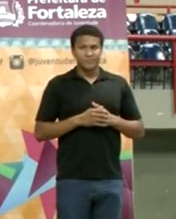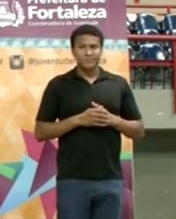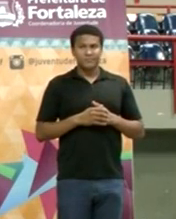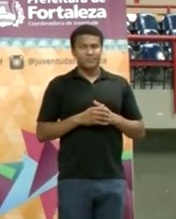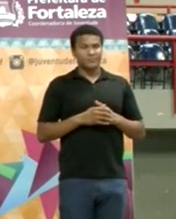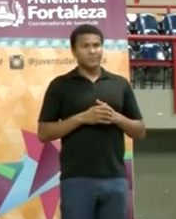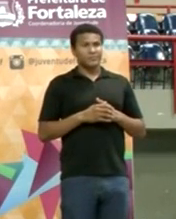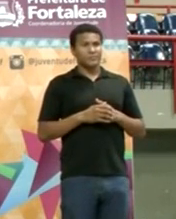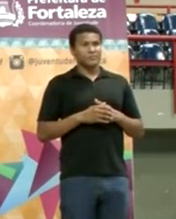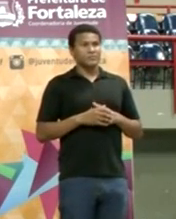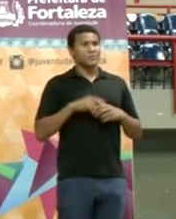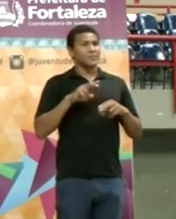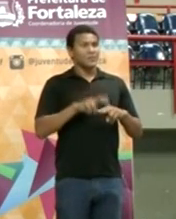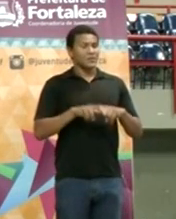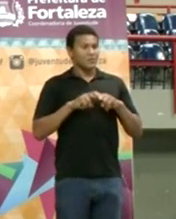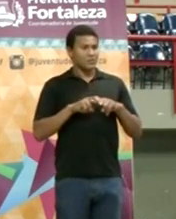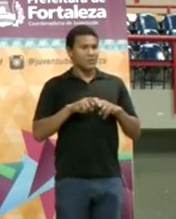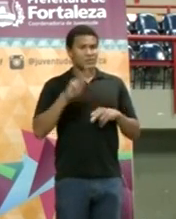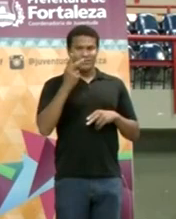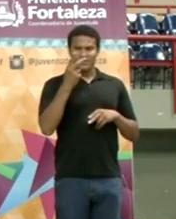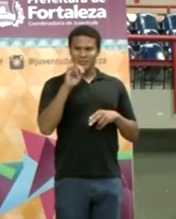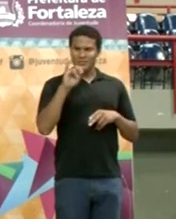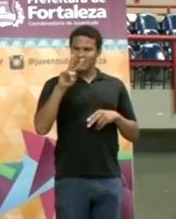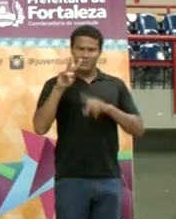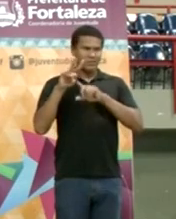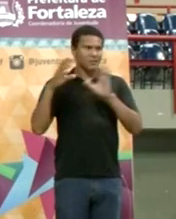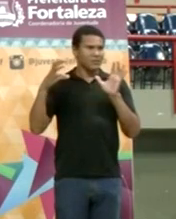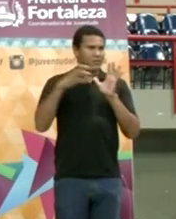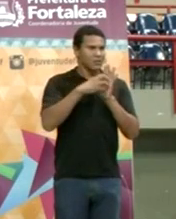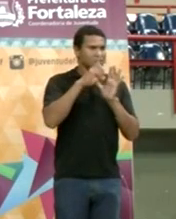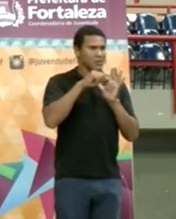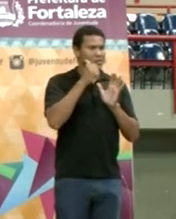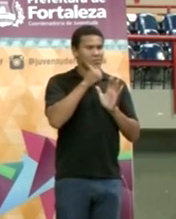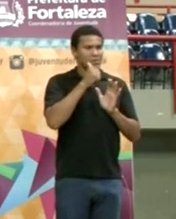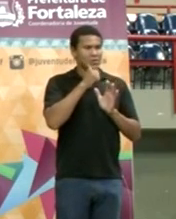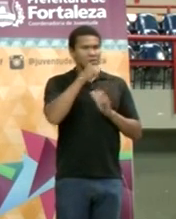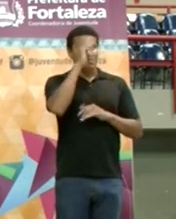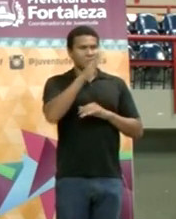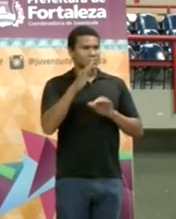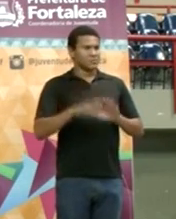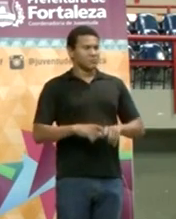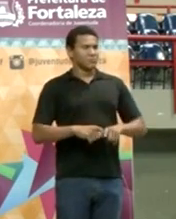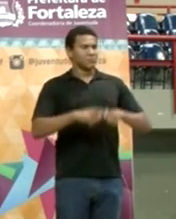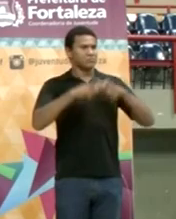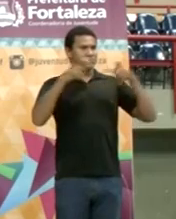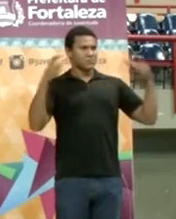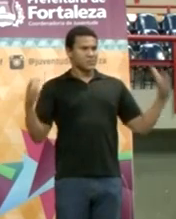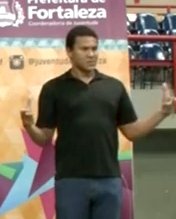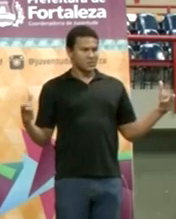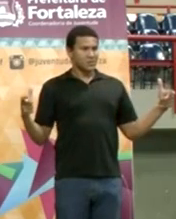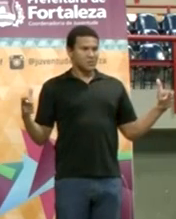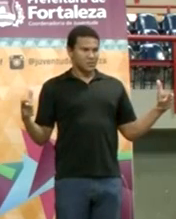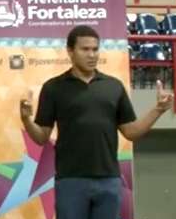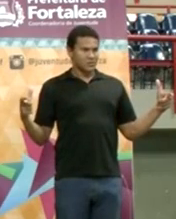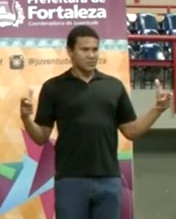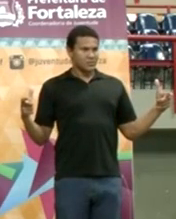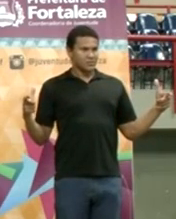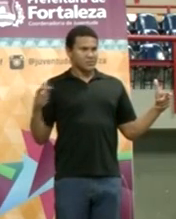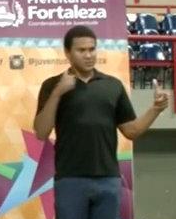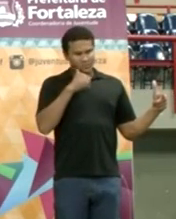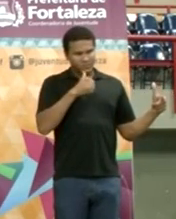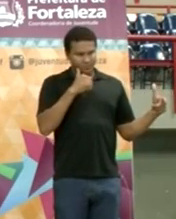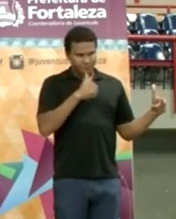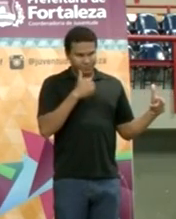Tá? Então, assim, você teve um aumento no número de casos de HIV no Brasil como um todo, e o maior número de pessoas infectadas